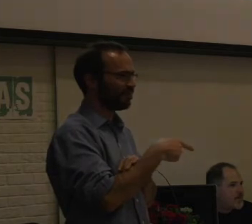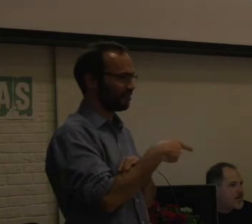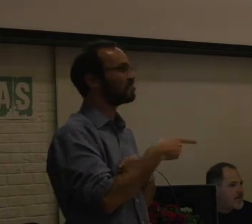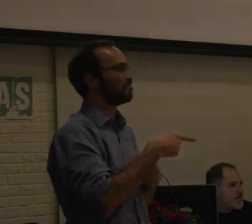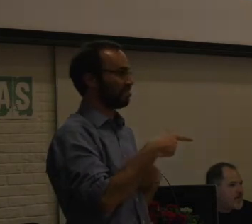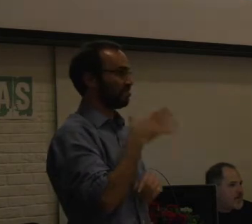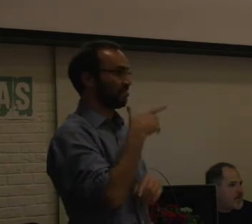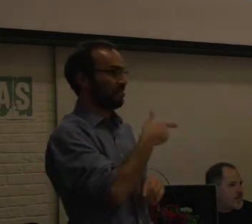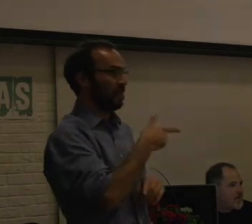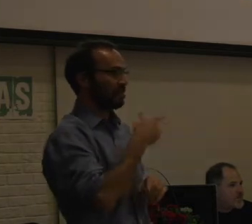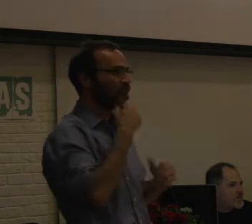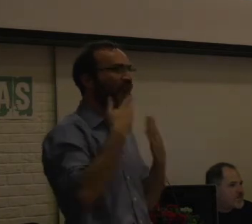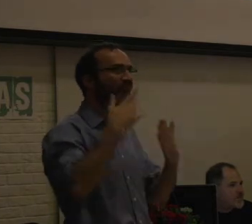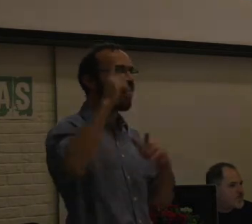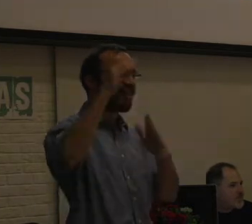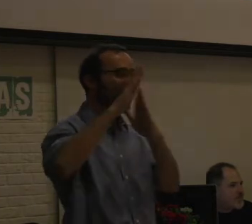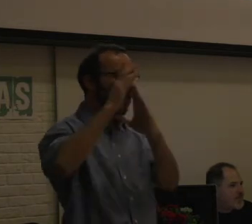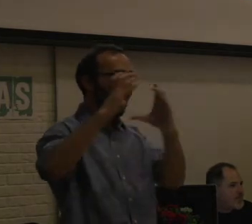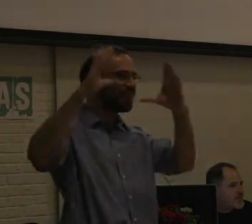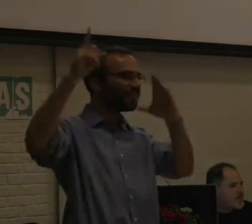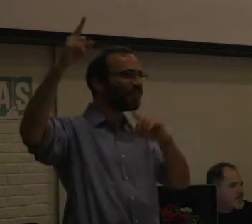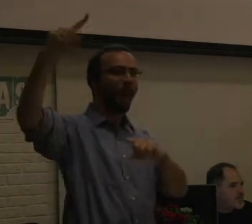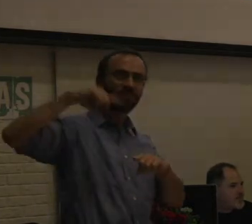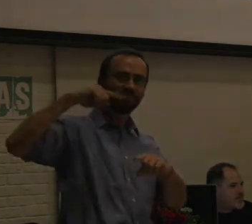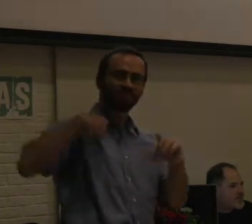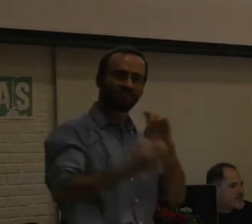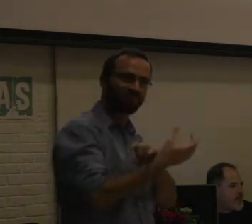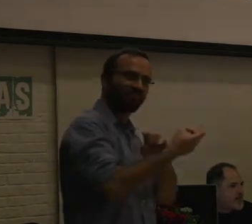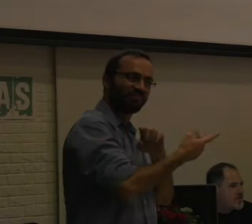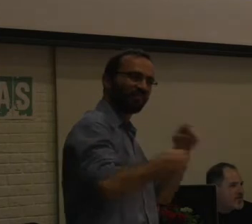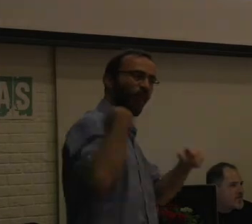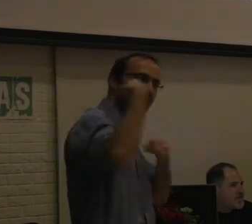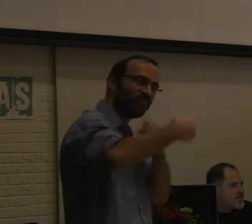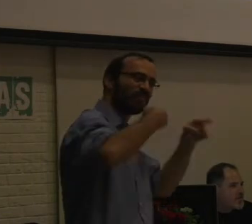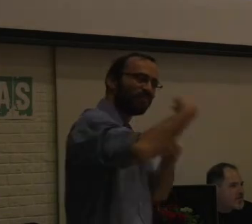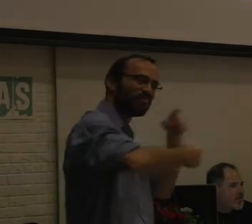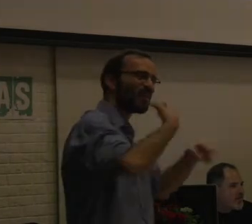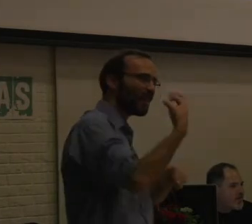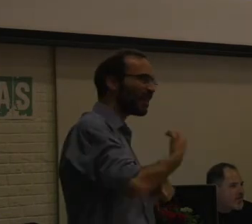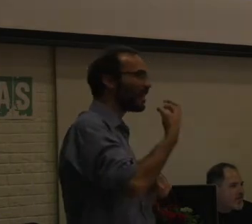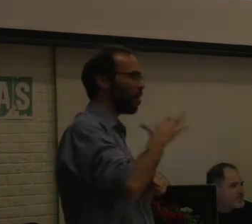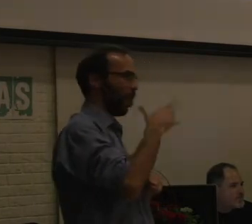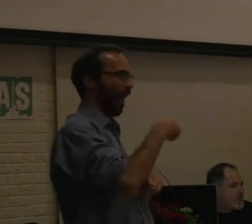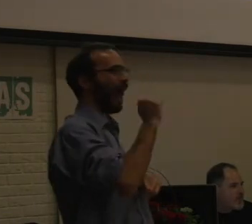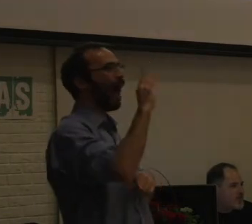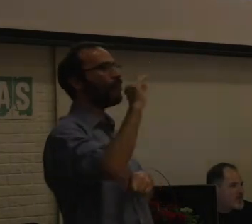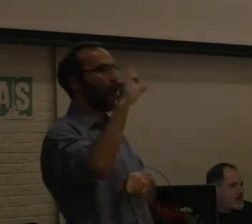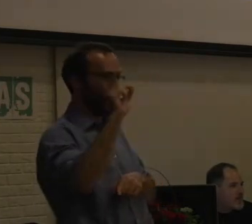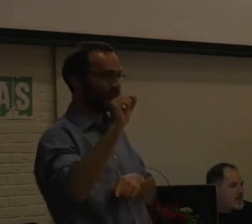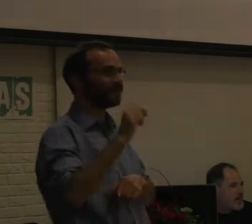que, digamos, sus dioses tenían que ser los dioses ancestrales, mientras que Vianor traía a